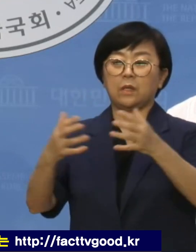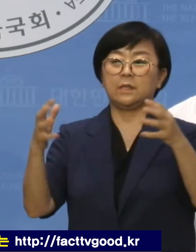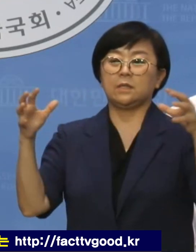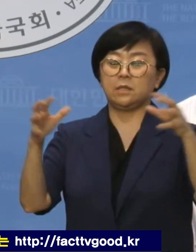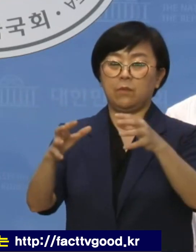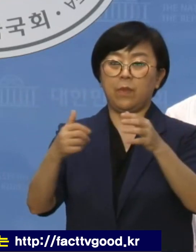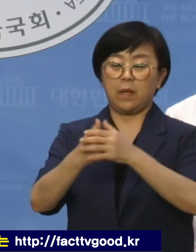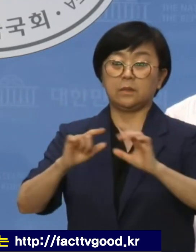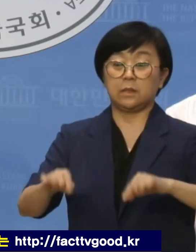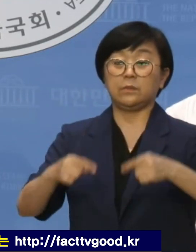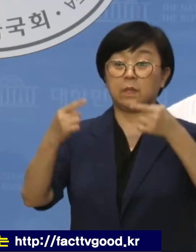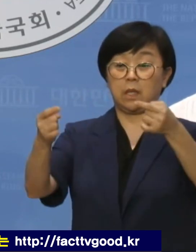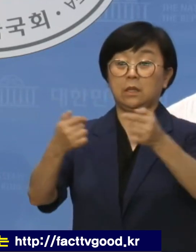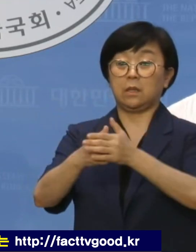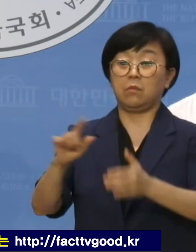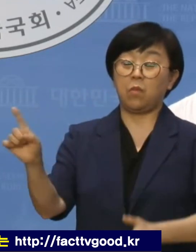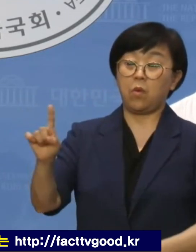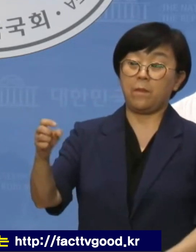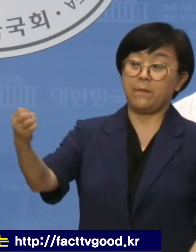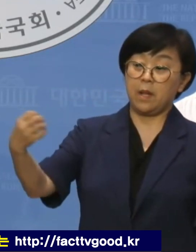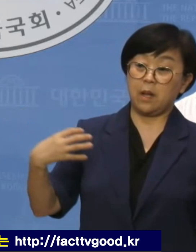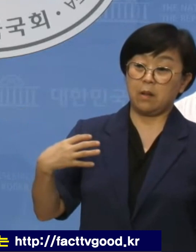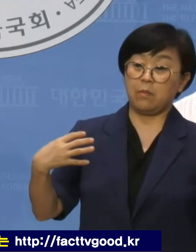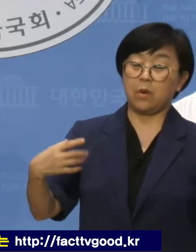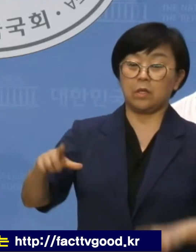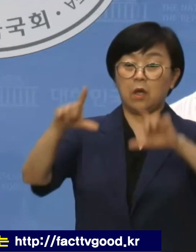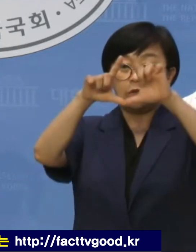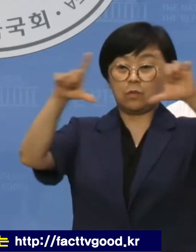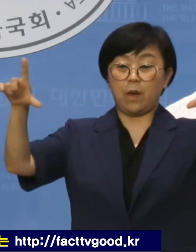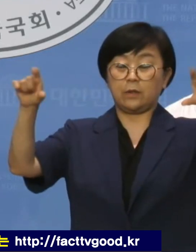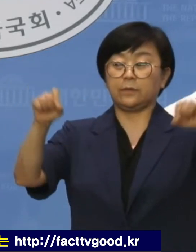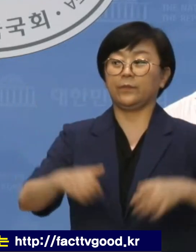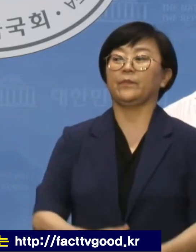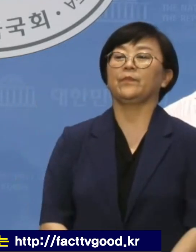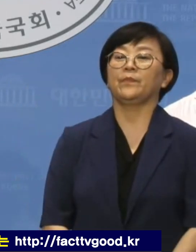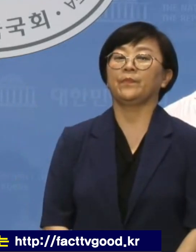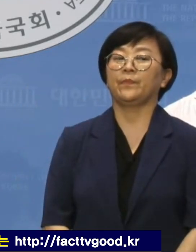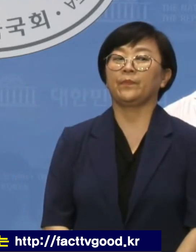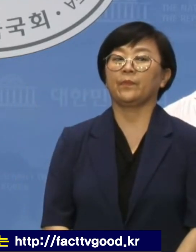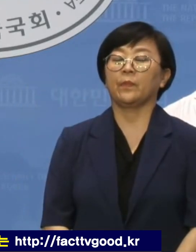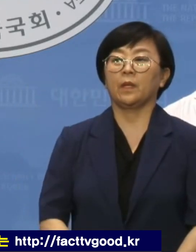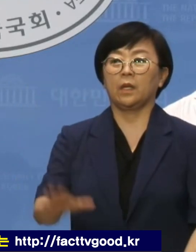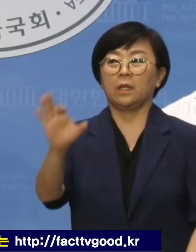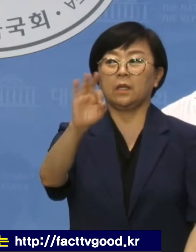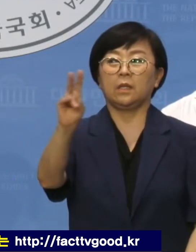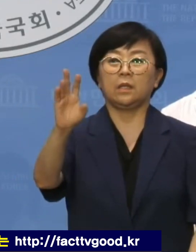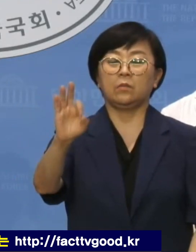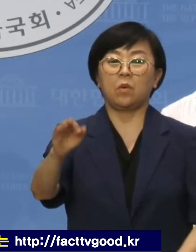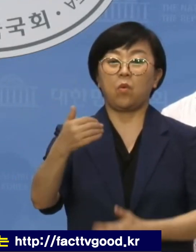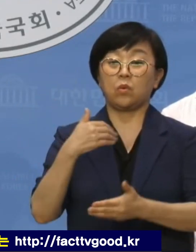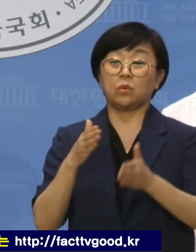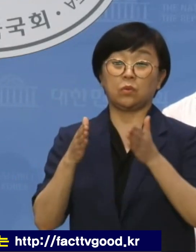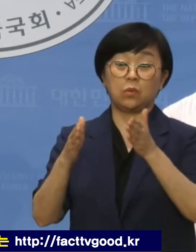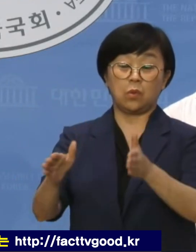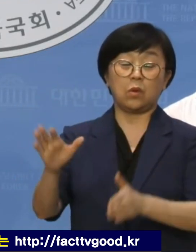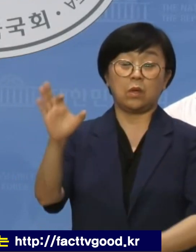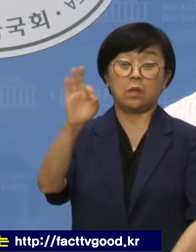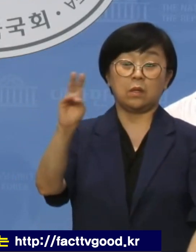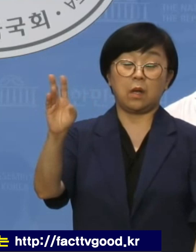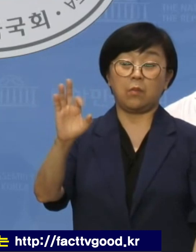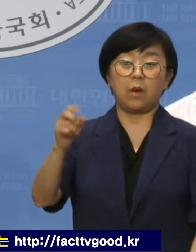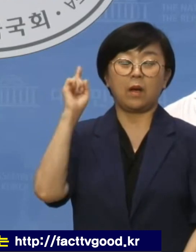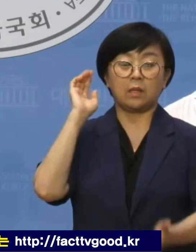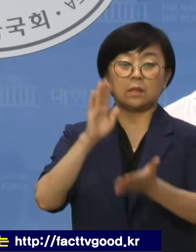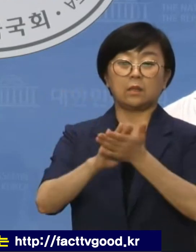거기서 어떤 쪽에서 이렇게 현수막을 붙여놨더라고요. 양평 고속도로는 양평이 알아서